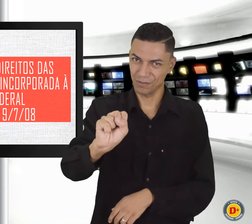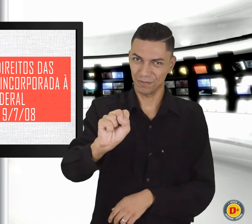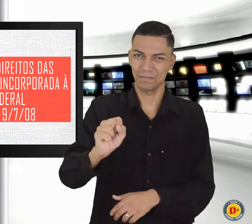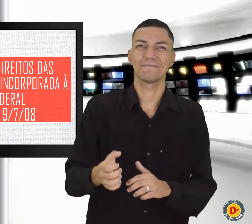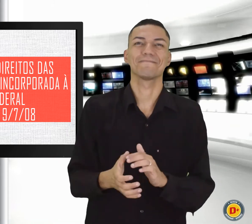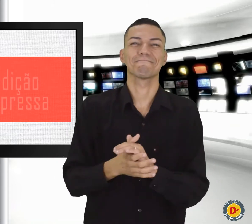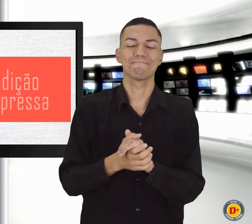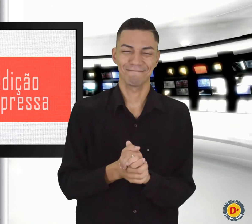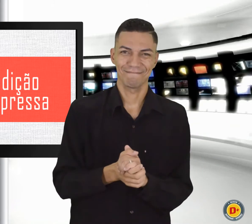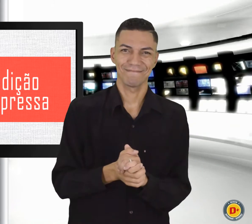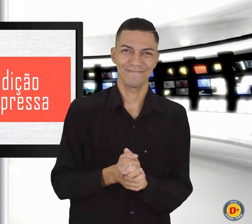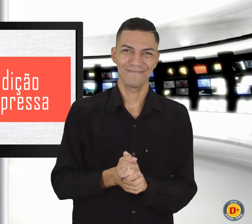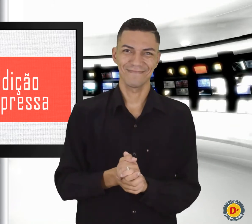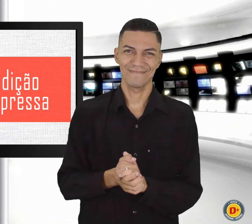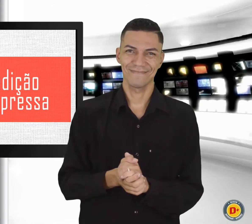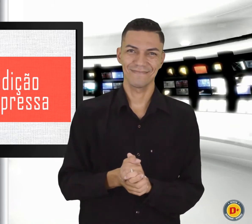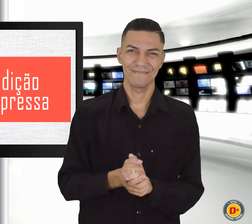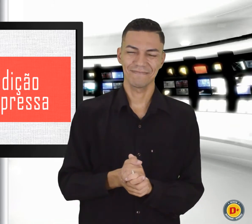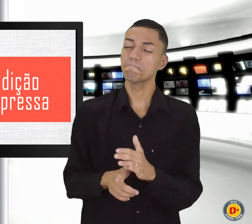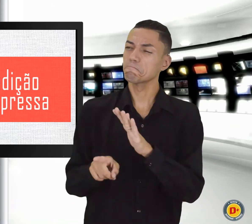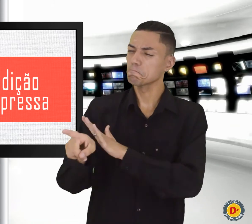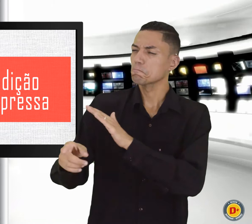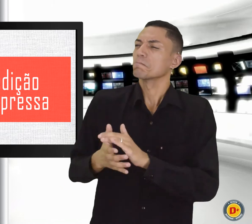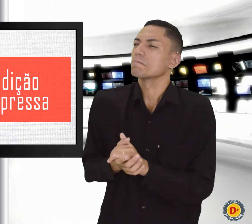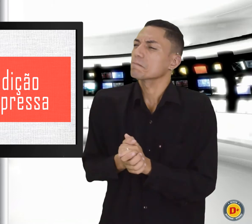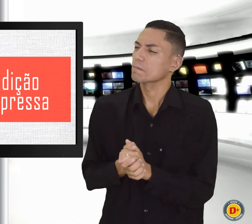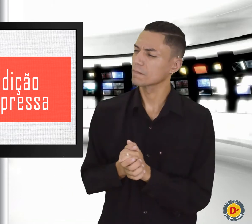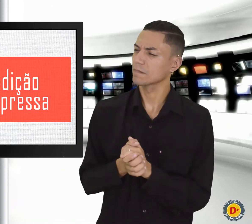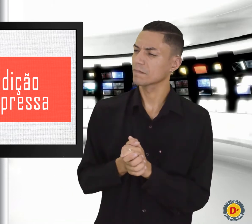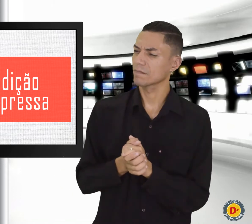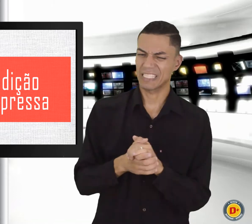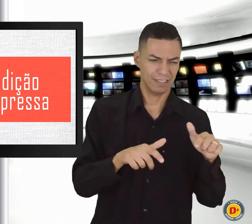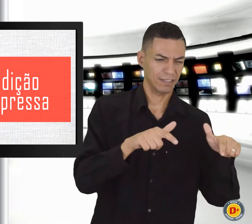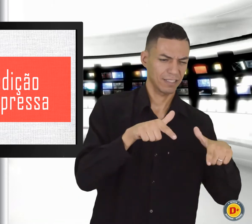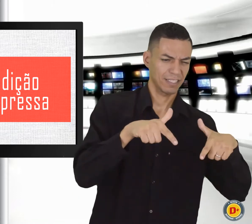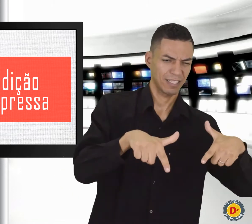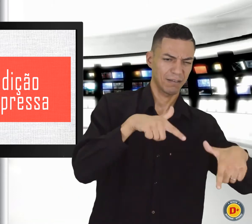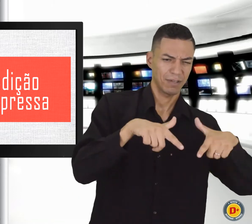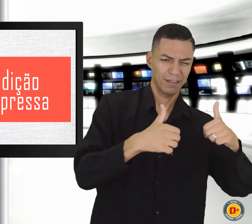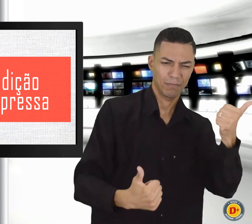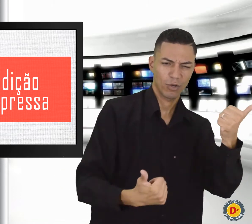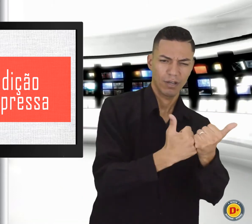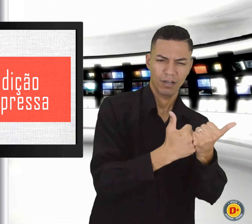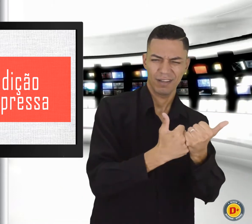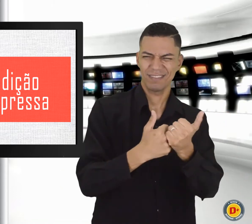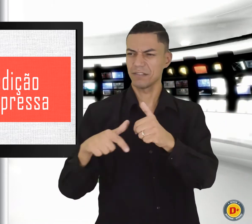Quais as diferenças entre emprego apoiado e emprego protegido? O